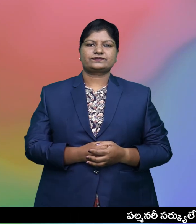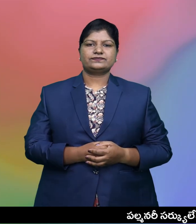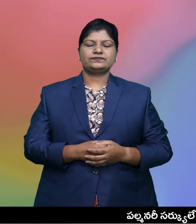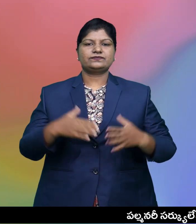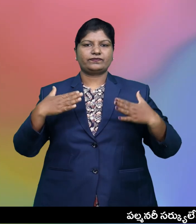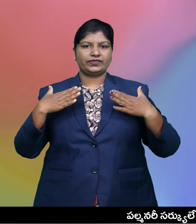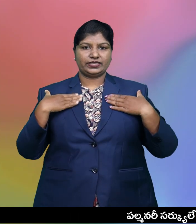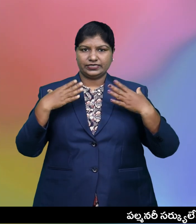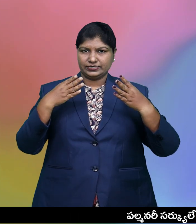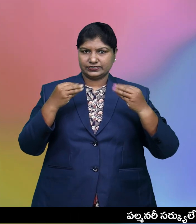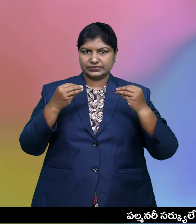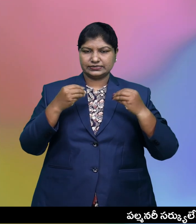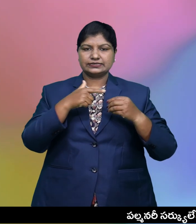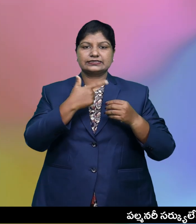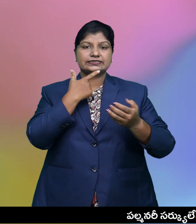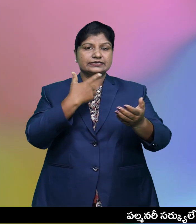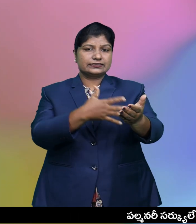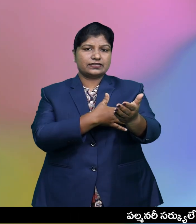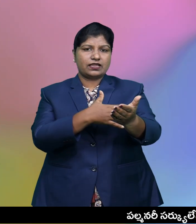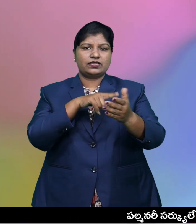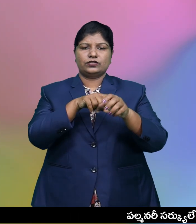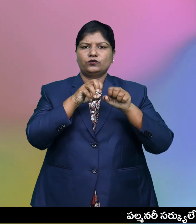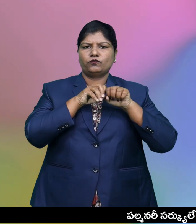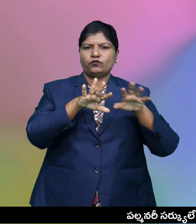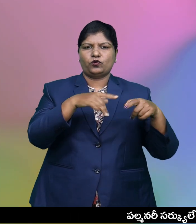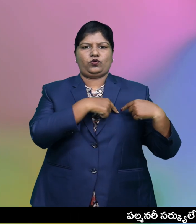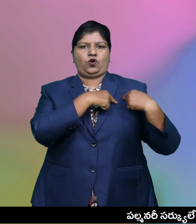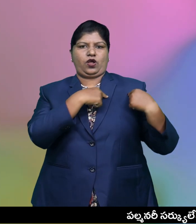పల్మనరీ సర్క్యులేషన్ కుడి జఠరికలో ప్రారంభమవుతుంది.